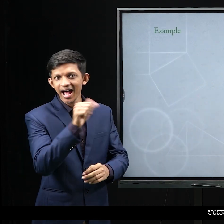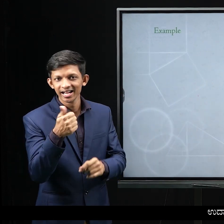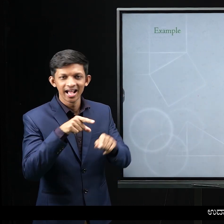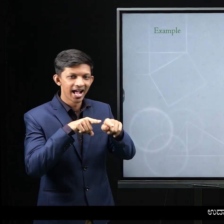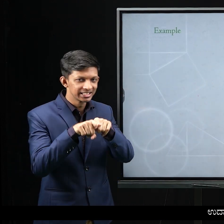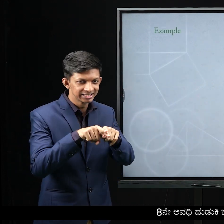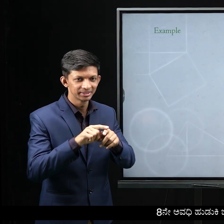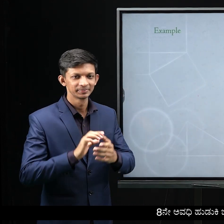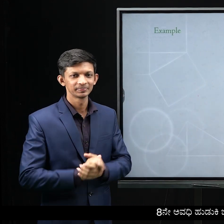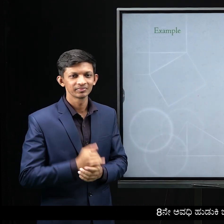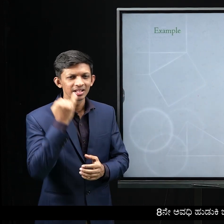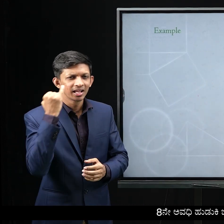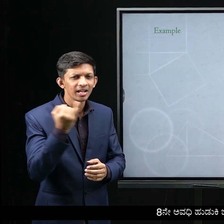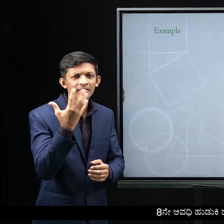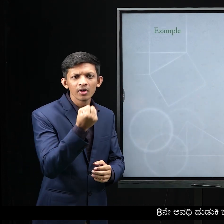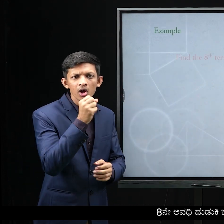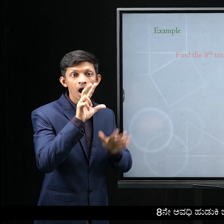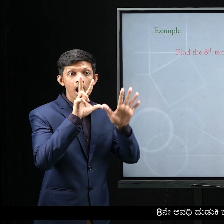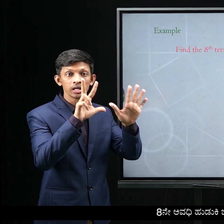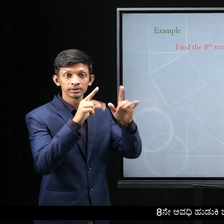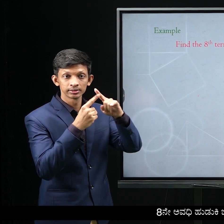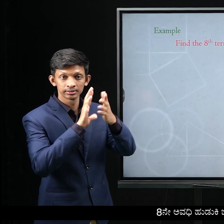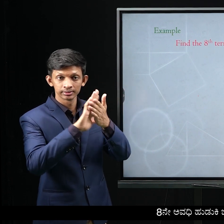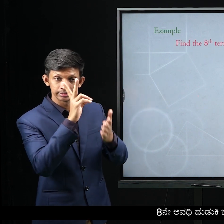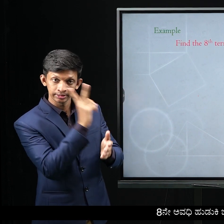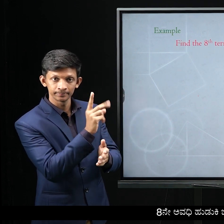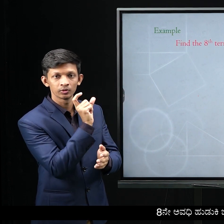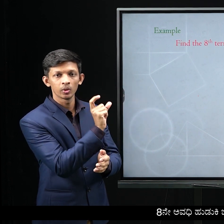ಉದಾಹರಣೆ, 8ನೇ ಅವಧಿ ಹುಡುಕಿ. GP